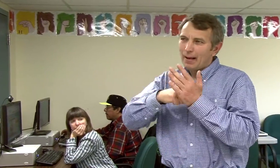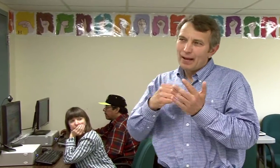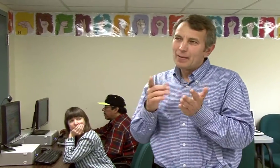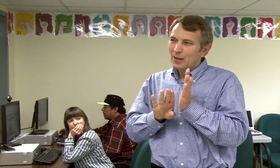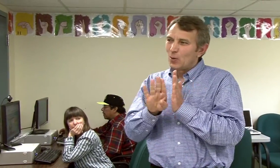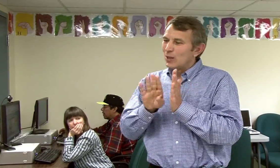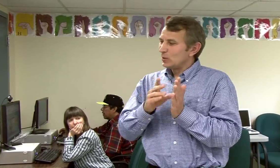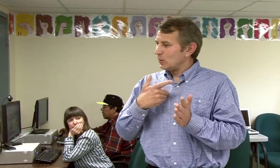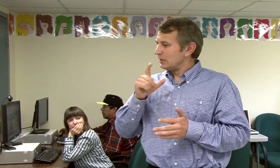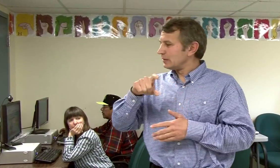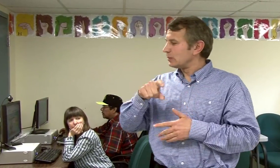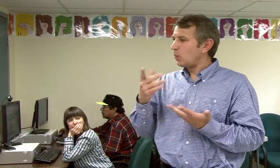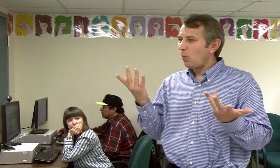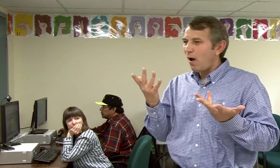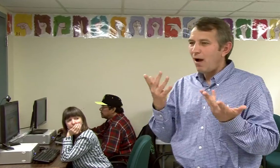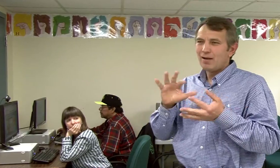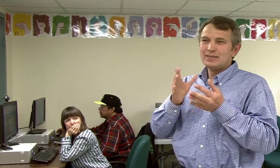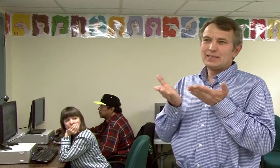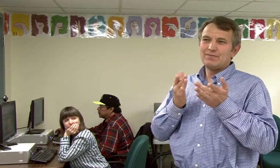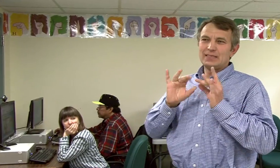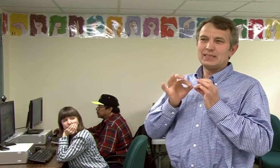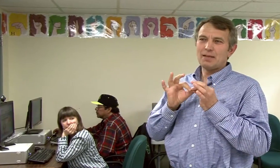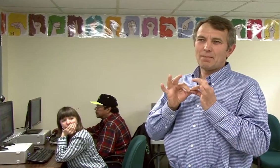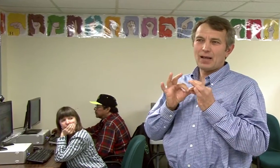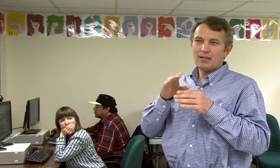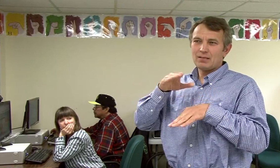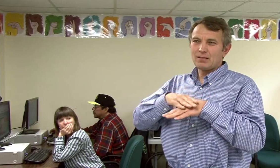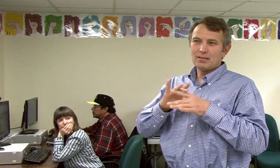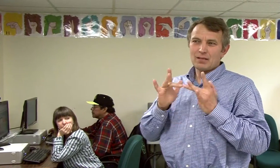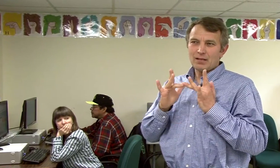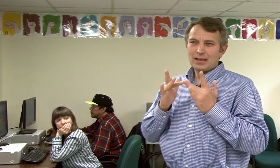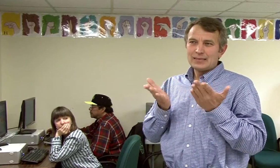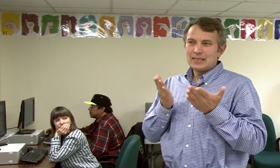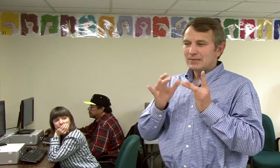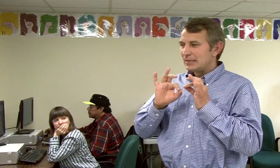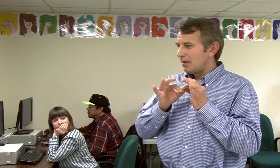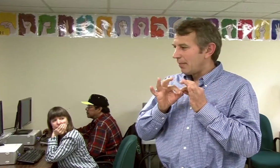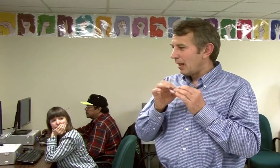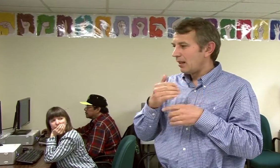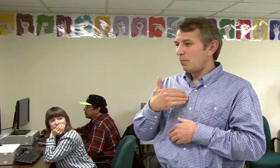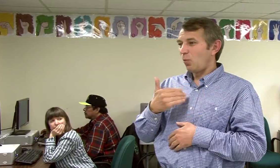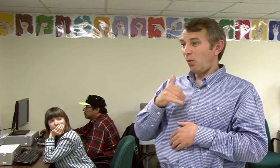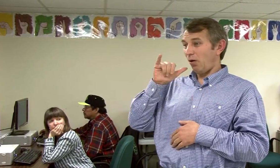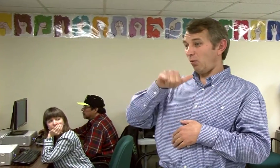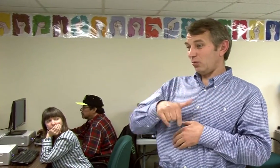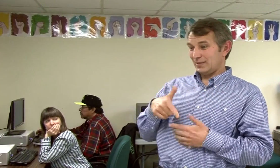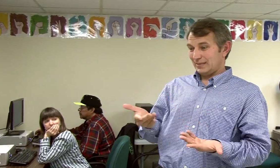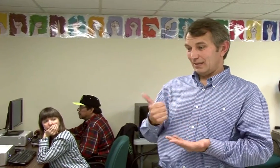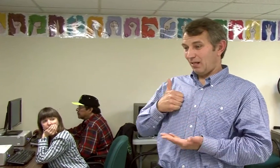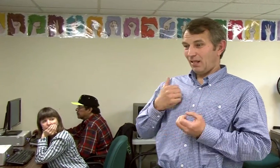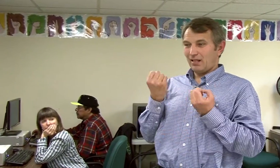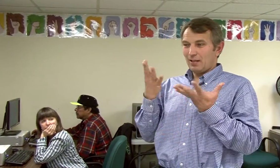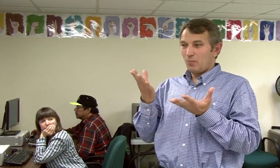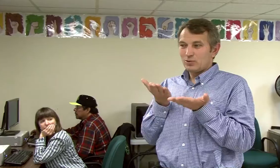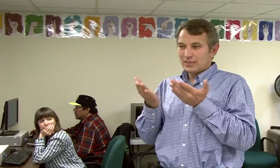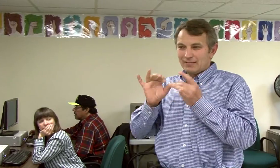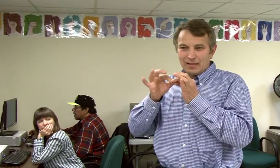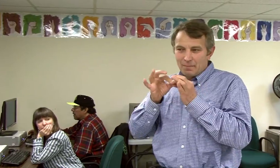l'Internet. Au Canada, il n'y a pas de service d'interprétation gestuelle via webcam. Les sourds communiquent entre eux online par l'entremise de webcam, et